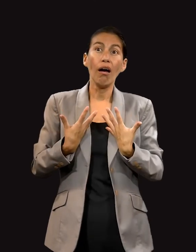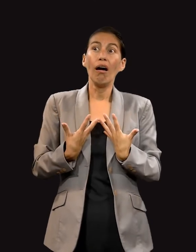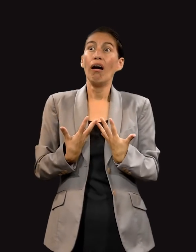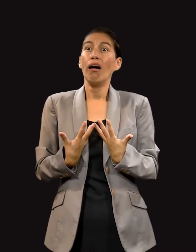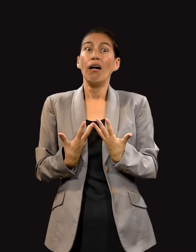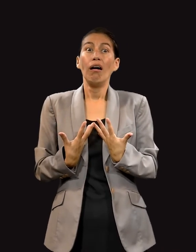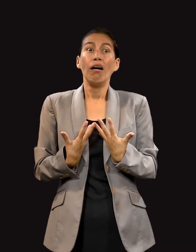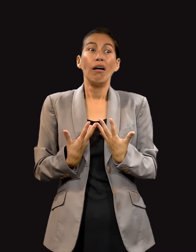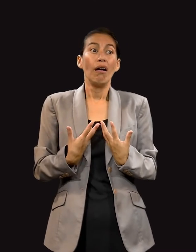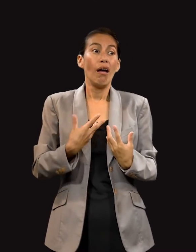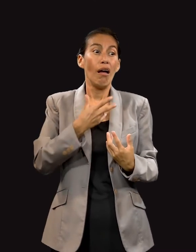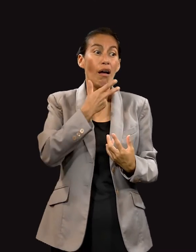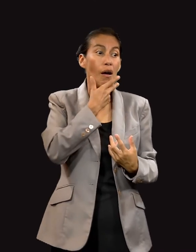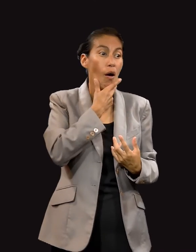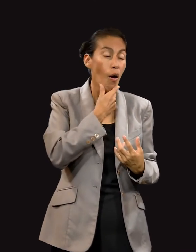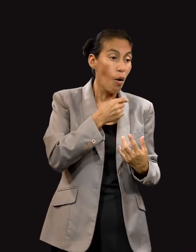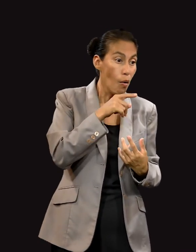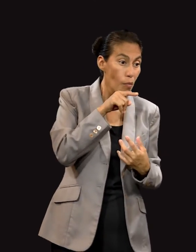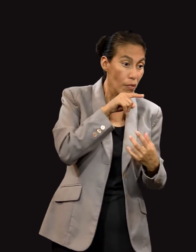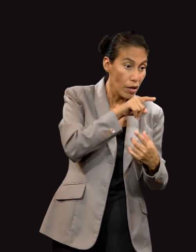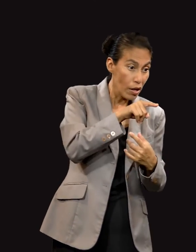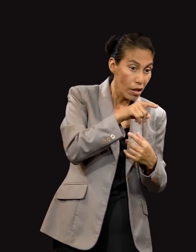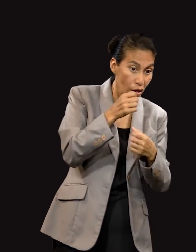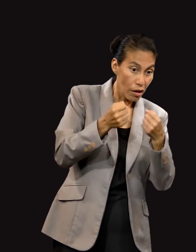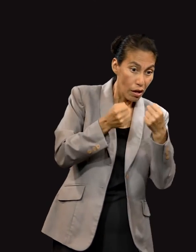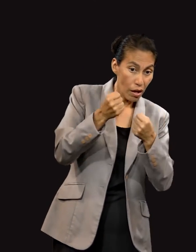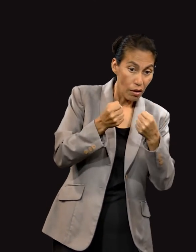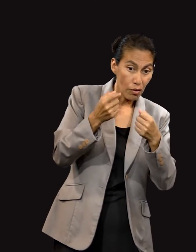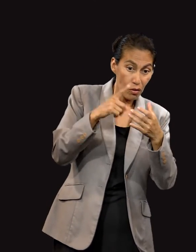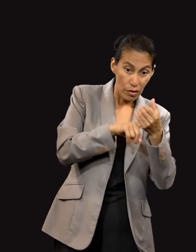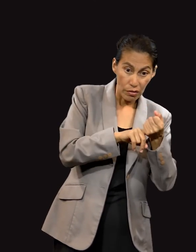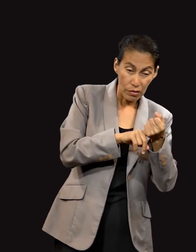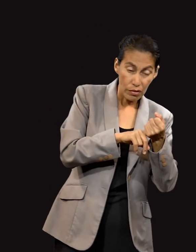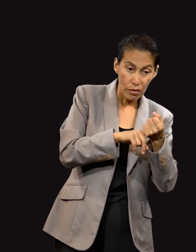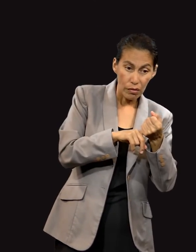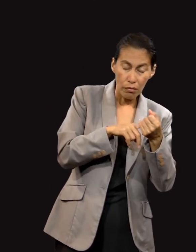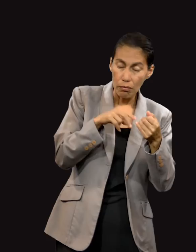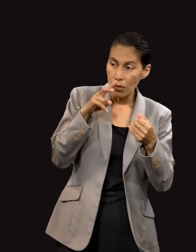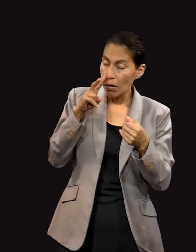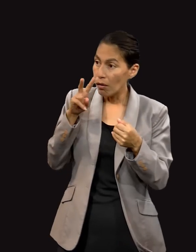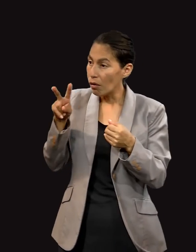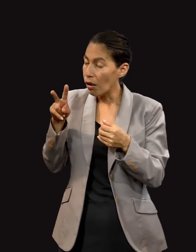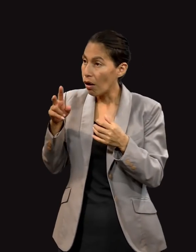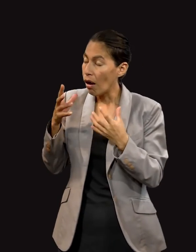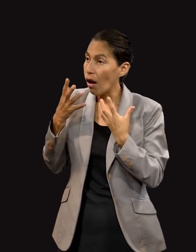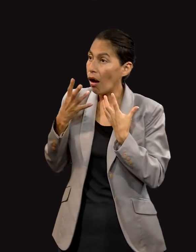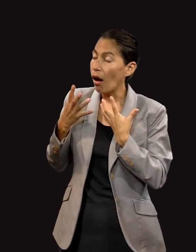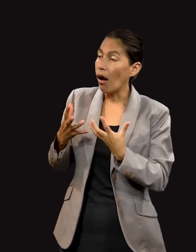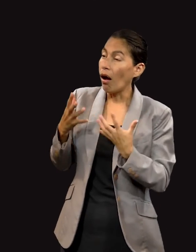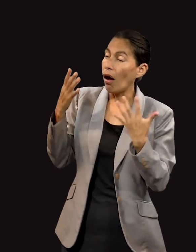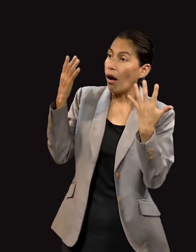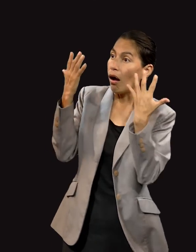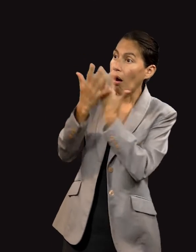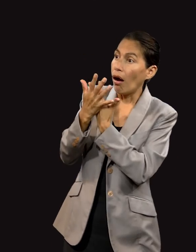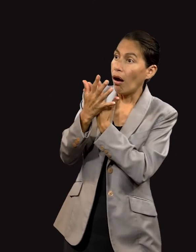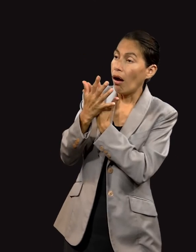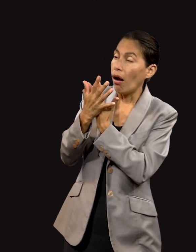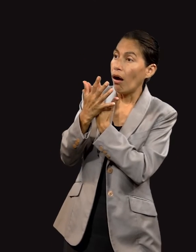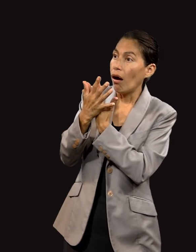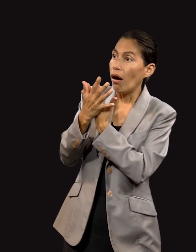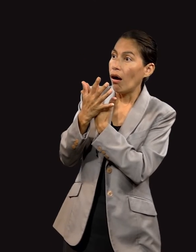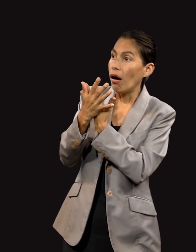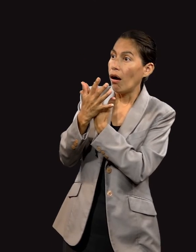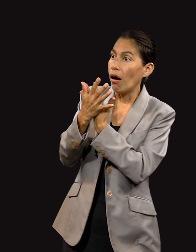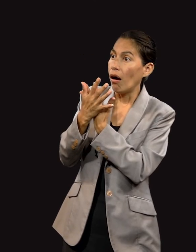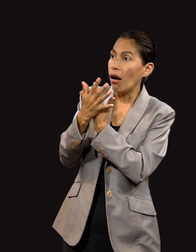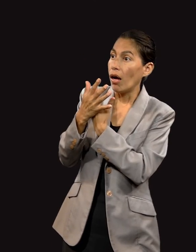pues yo así, porque el muchacho nada más se quedó así, de verme como caí en el cofre y me levanto. Y el